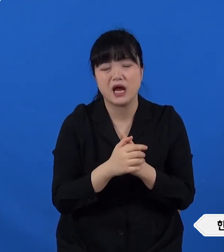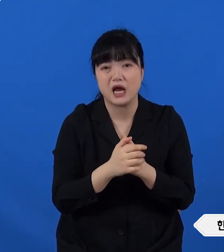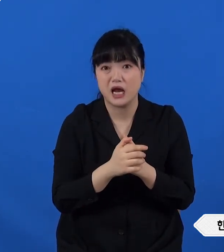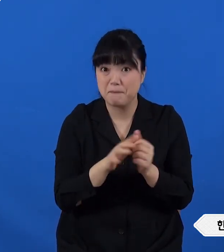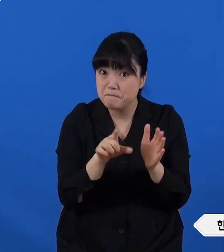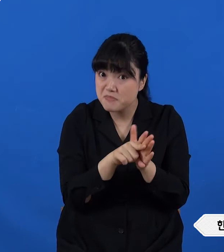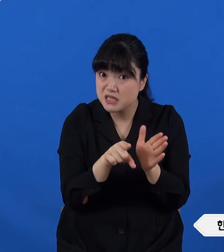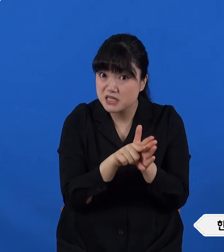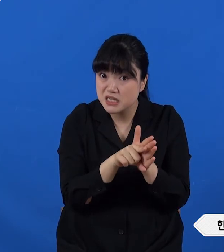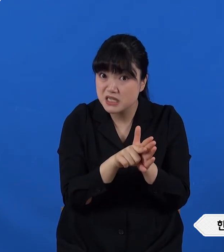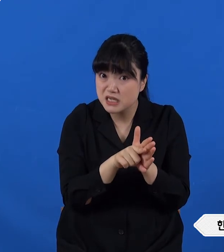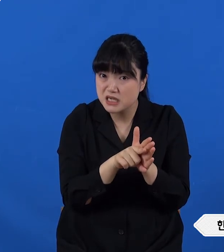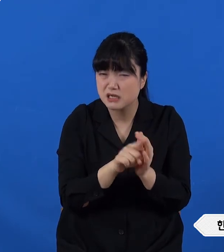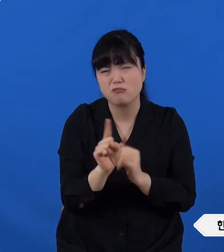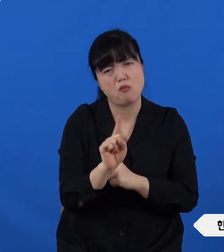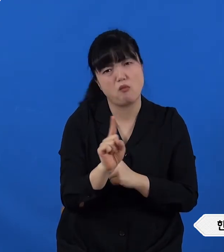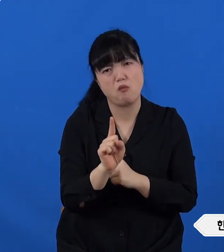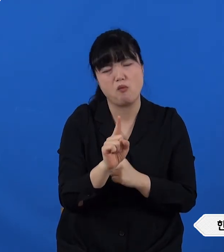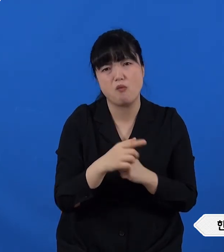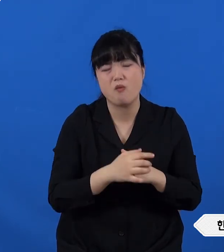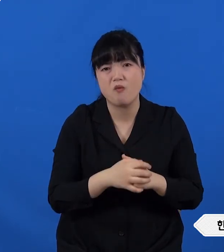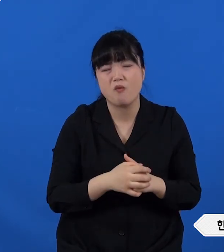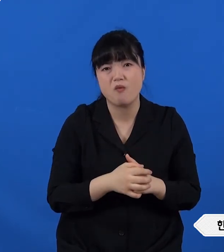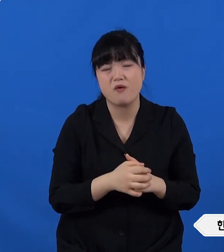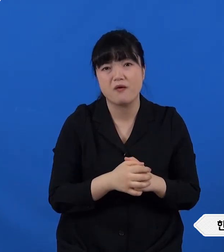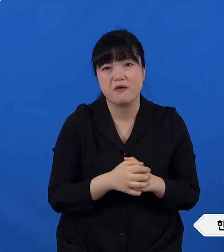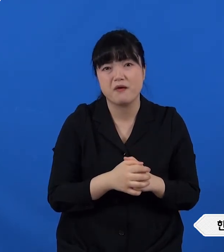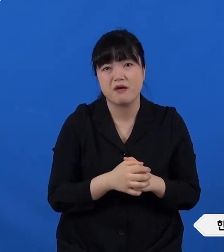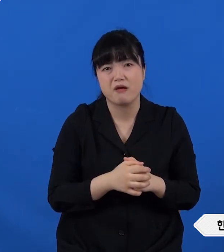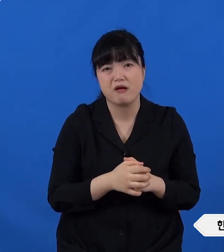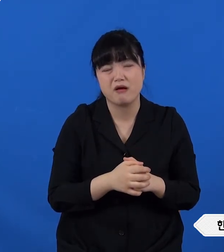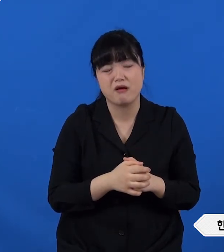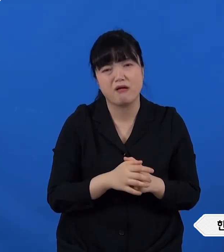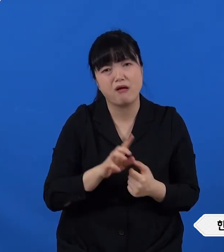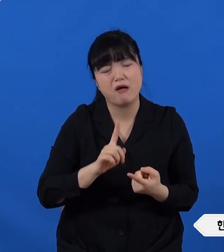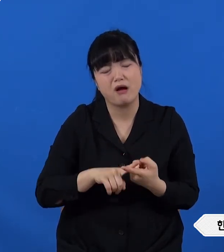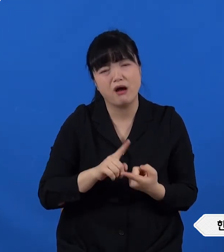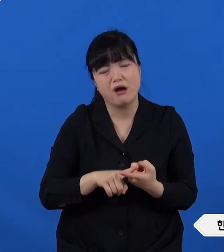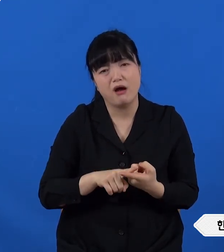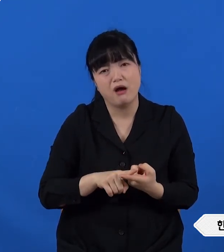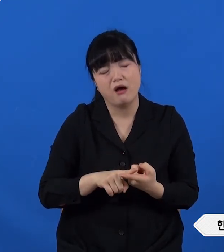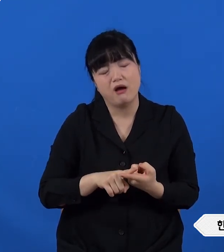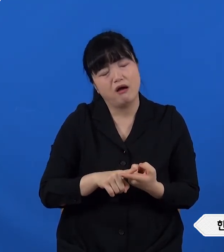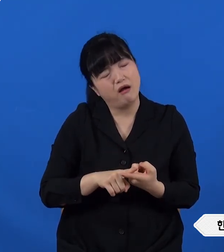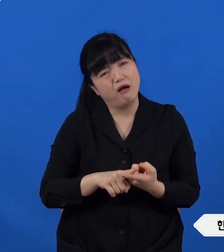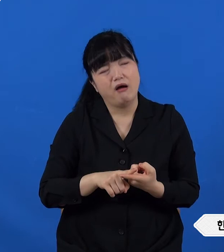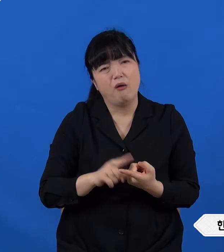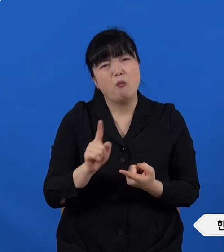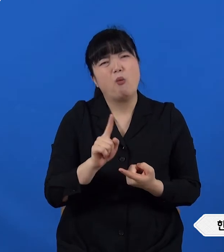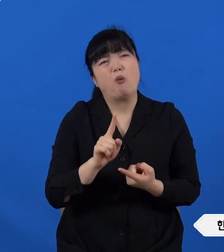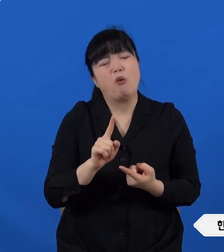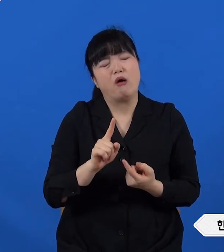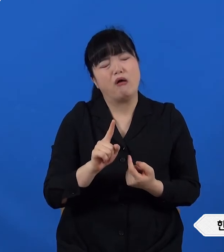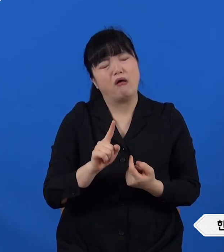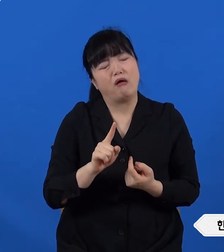신앙이라는 것이 도대체 뭔가 회의가 들지 않습니까? 이